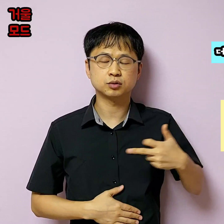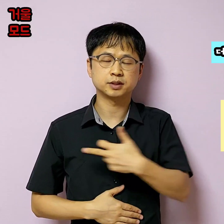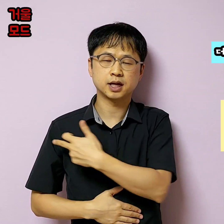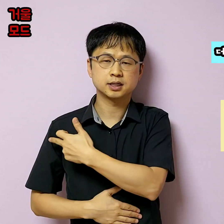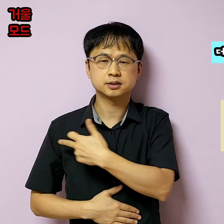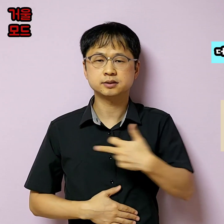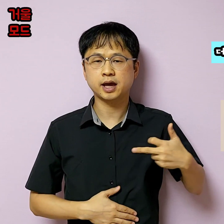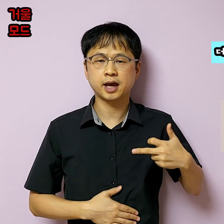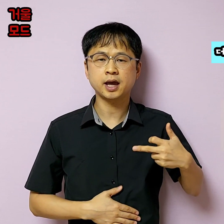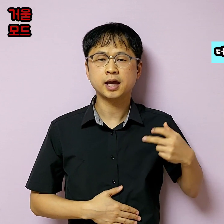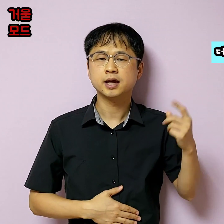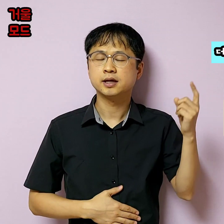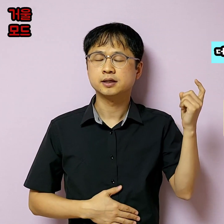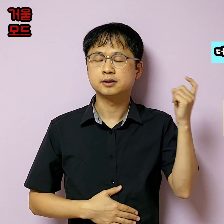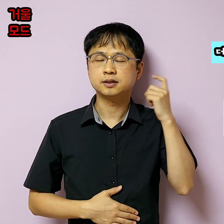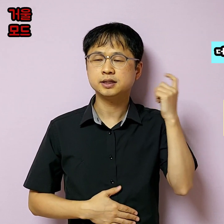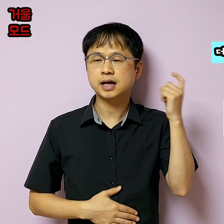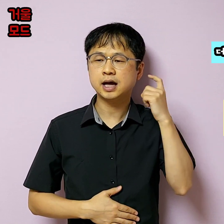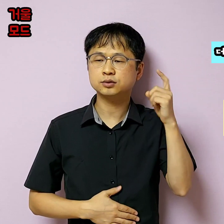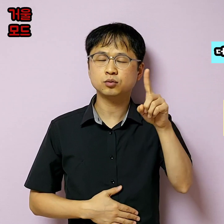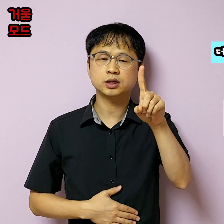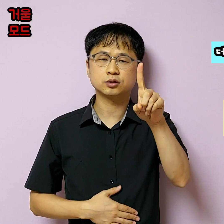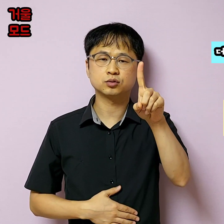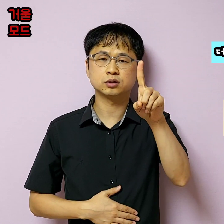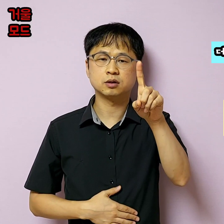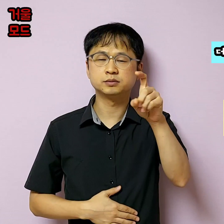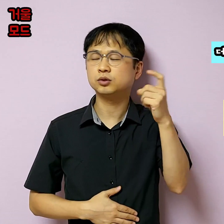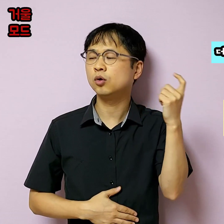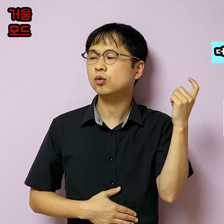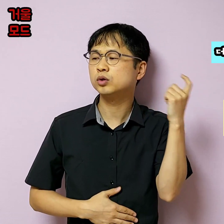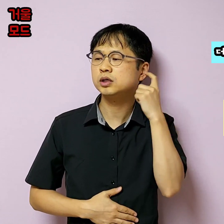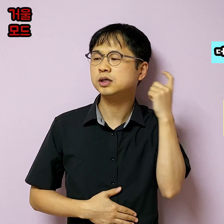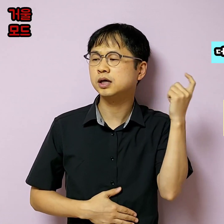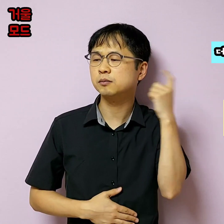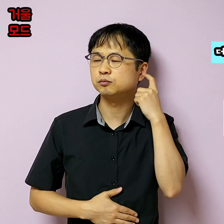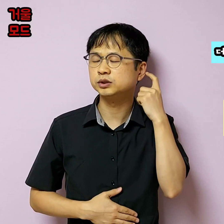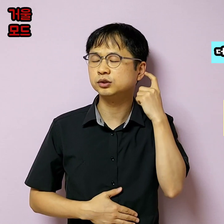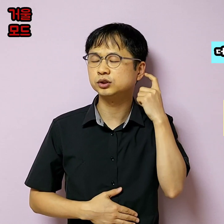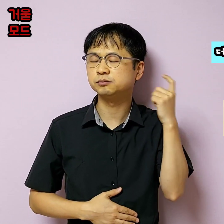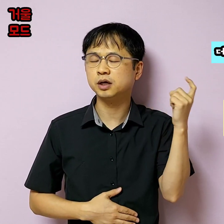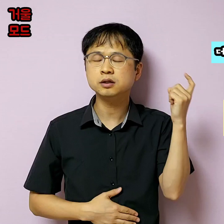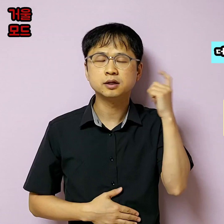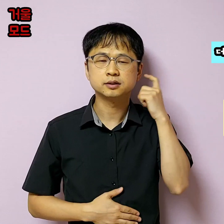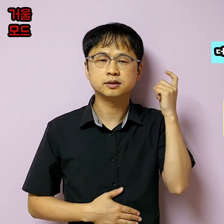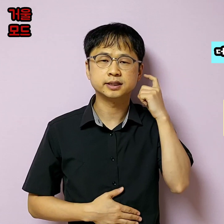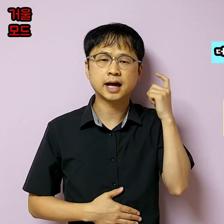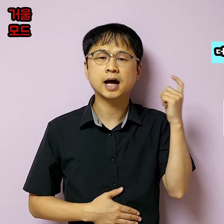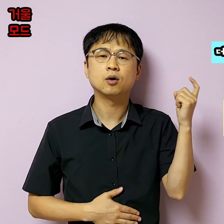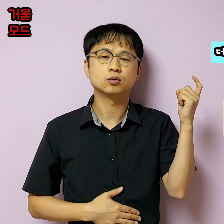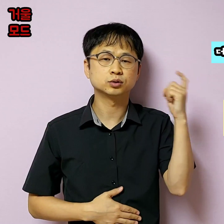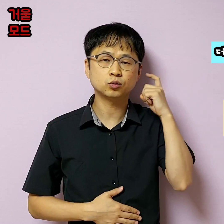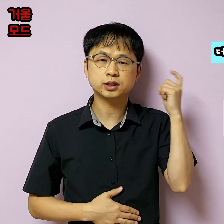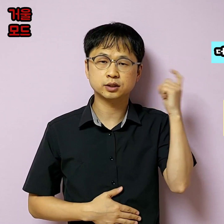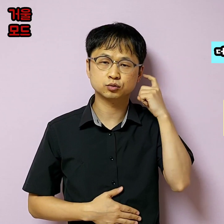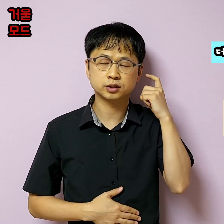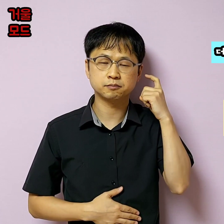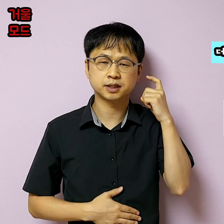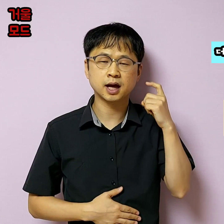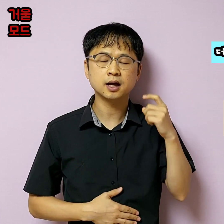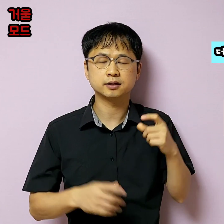수어입니다. 크게. 들리다 소리라는 수어는 검지로 귀를 향해 움직여주시면 들리다 혹은 소리라는 수어가 됩니다.